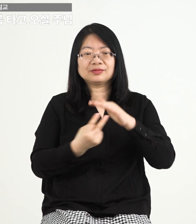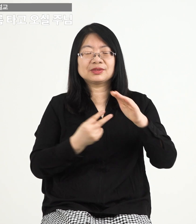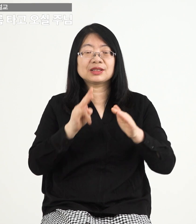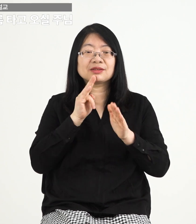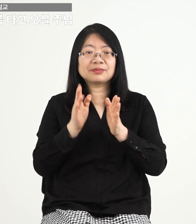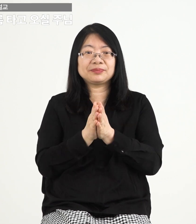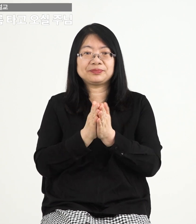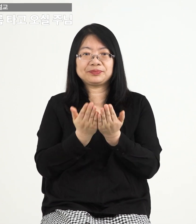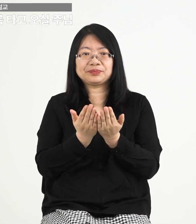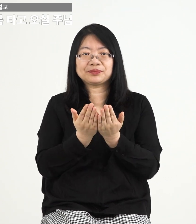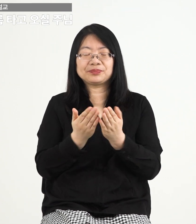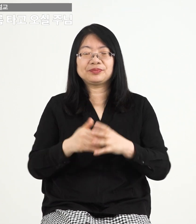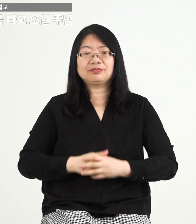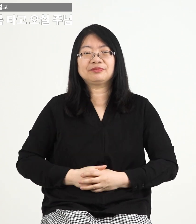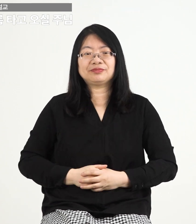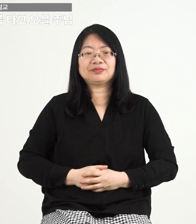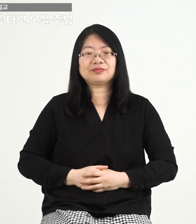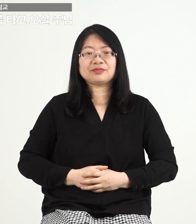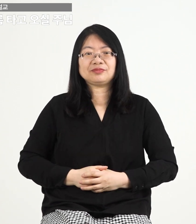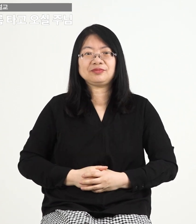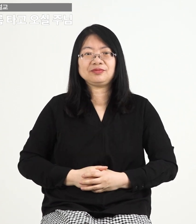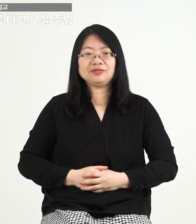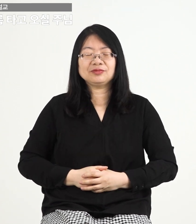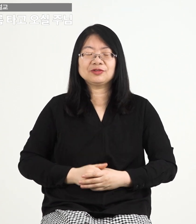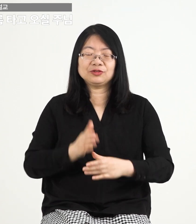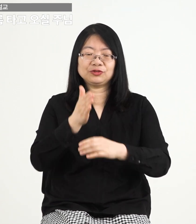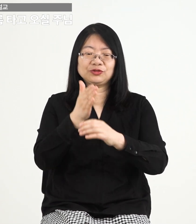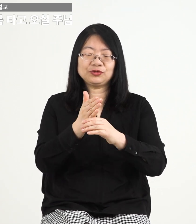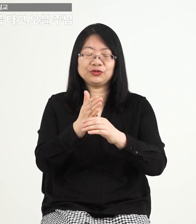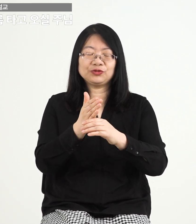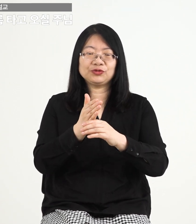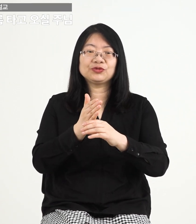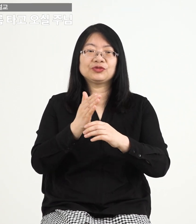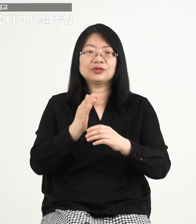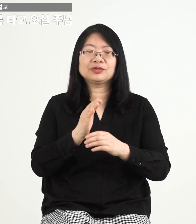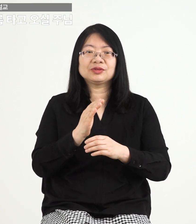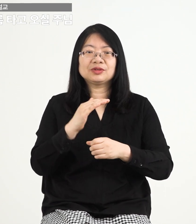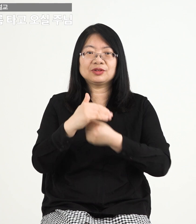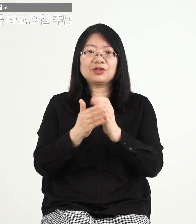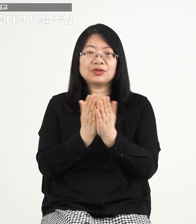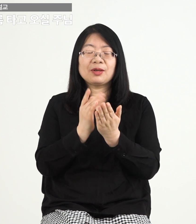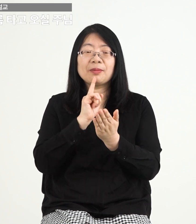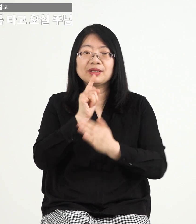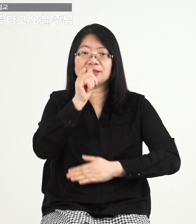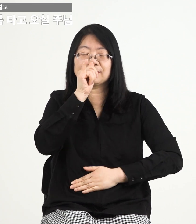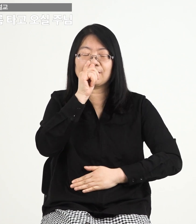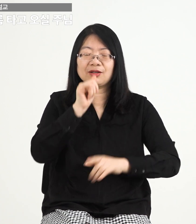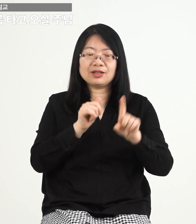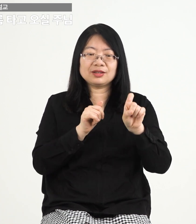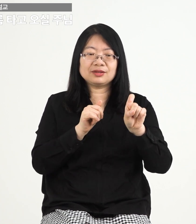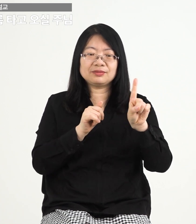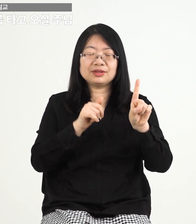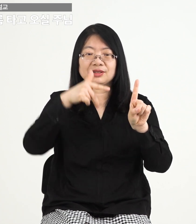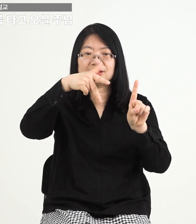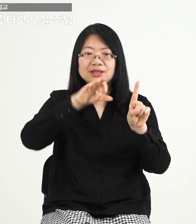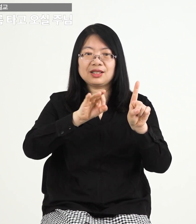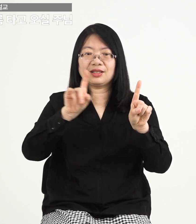요한계시록 척추 같은 본문이 있는데 11장 띄워주세요. 15절.